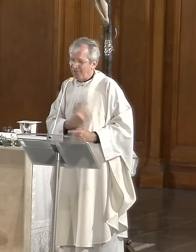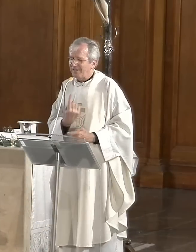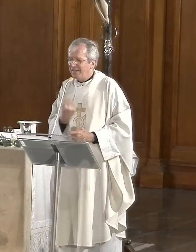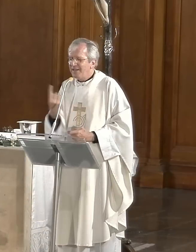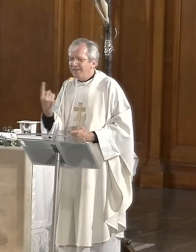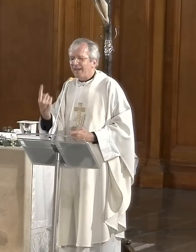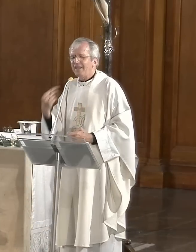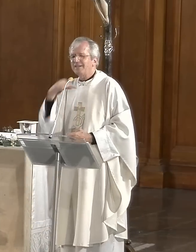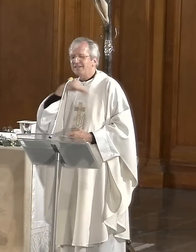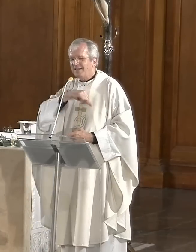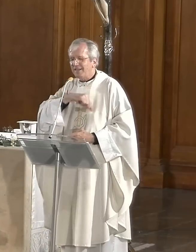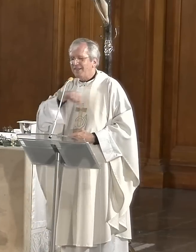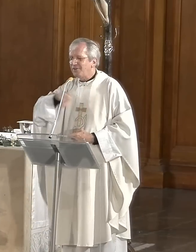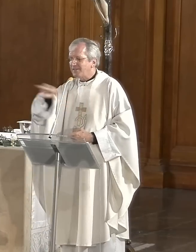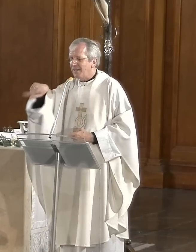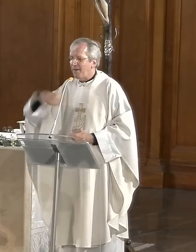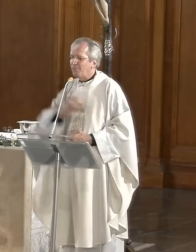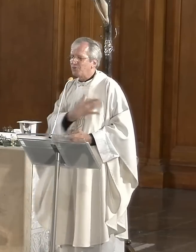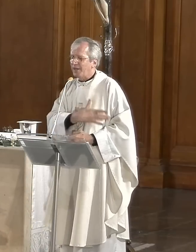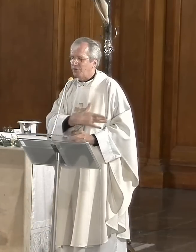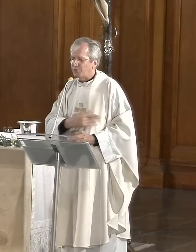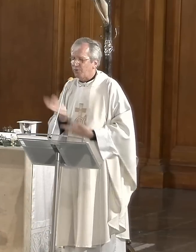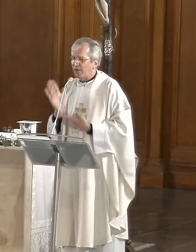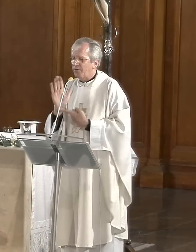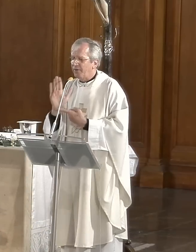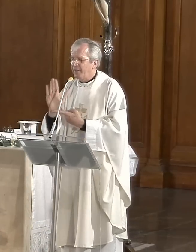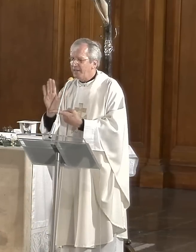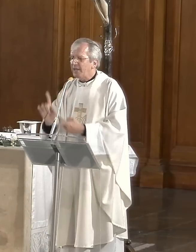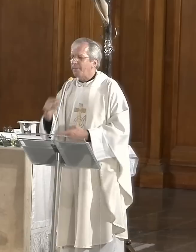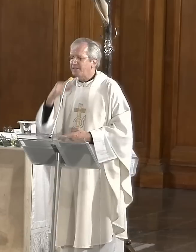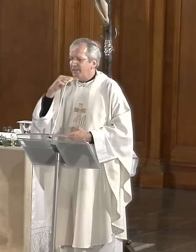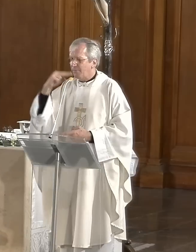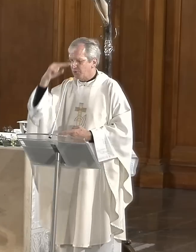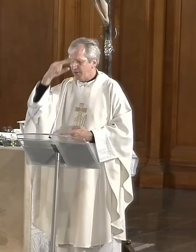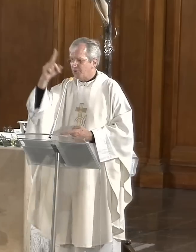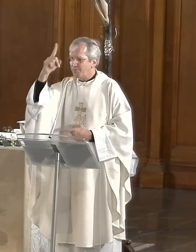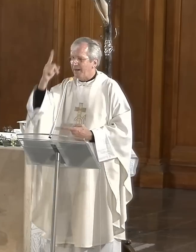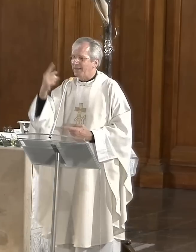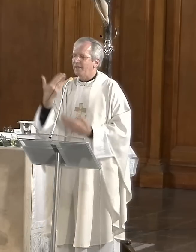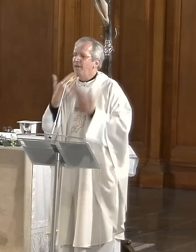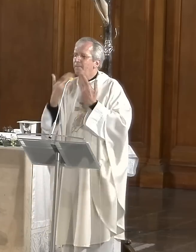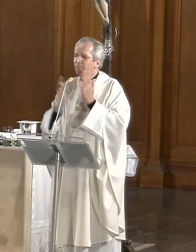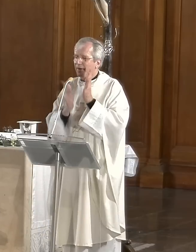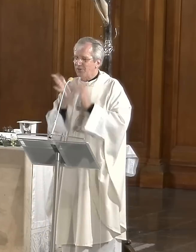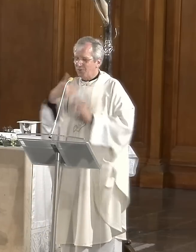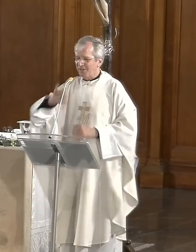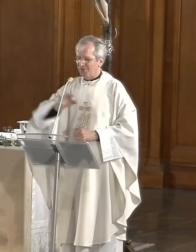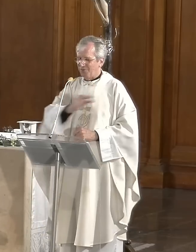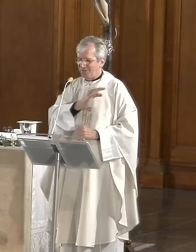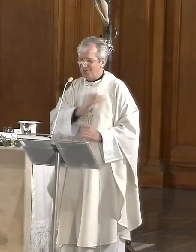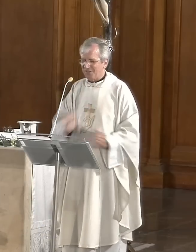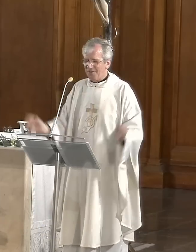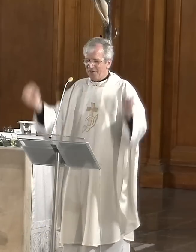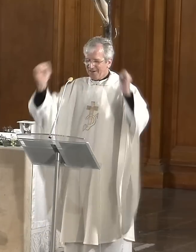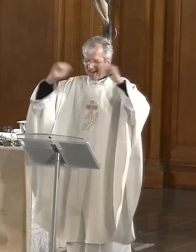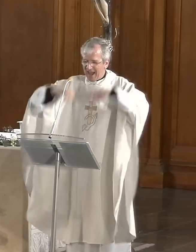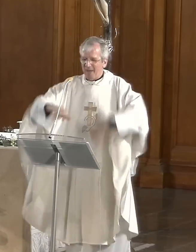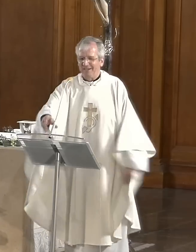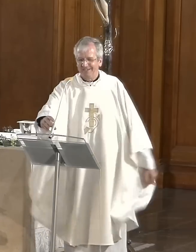de aquellas intenciones que llevamos en nuestro corazón y que presentamos a Dios padre por Jesucristo Nuestro Señor Amén